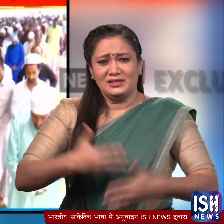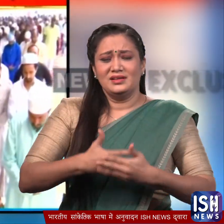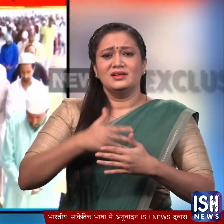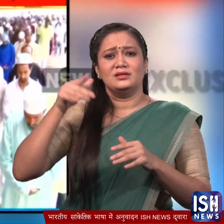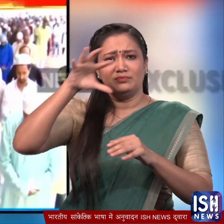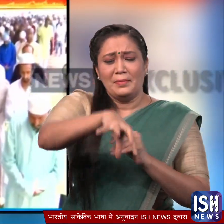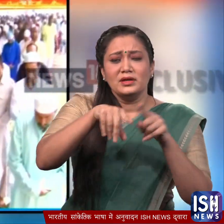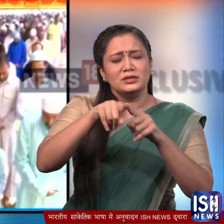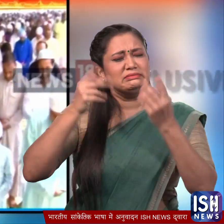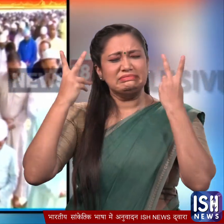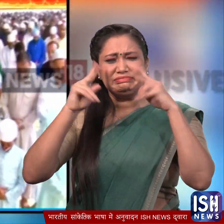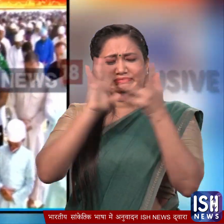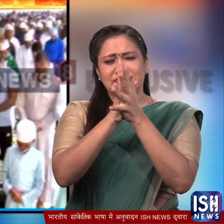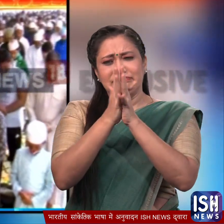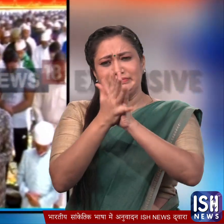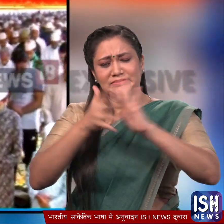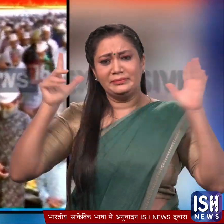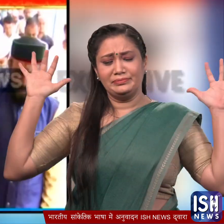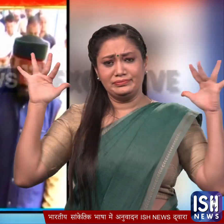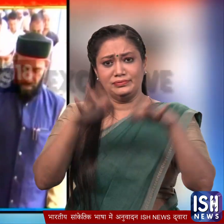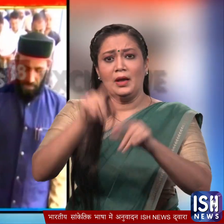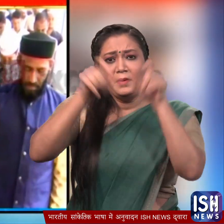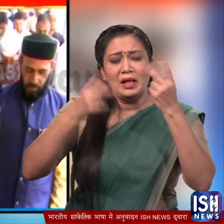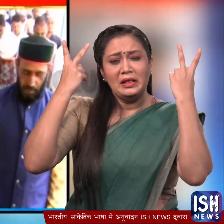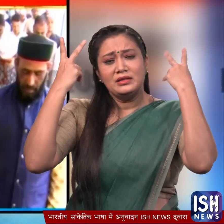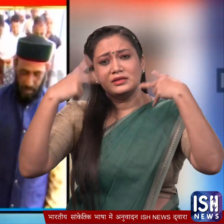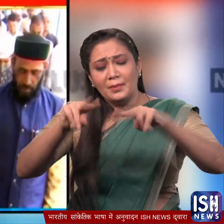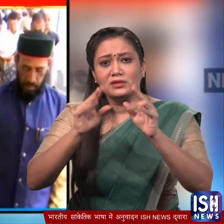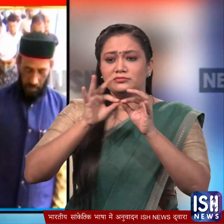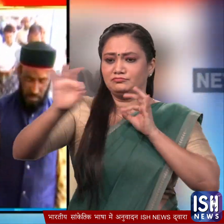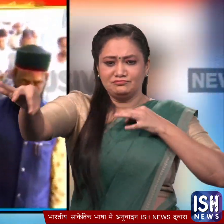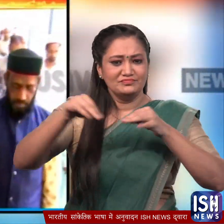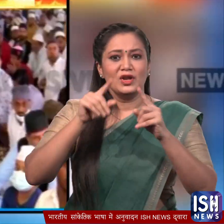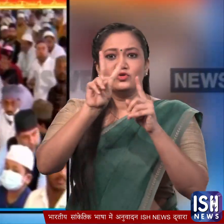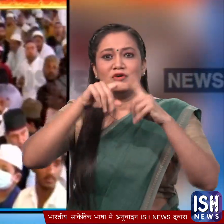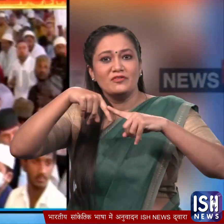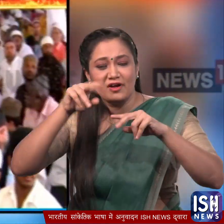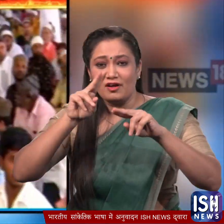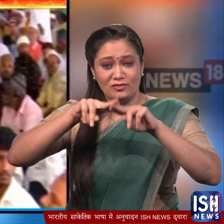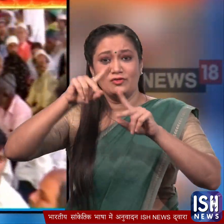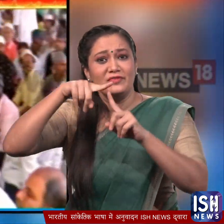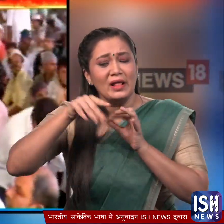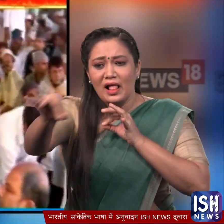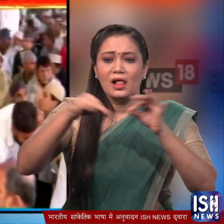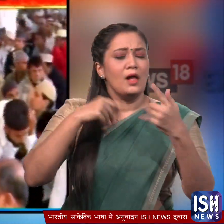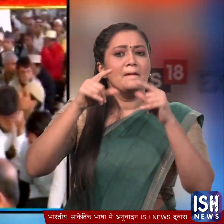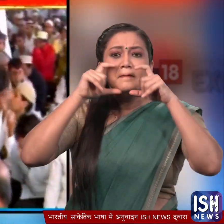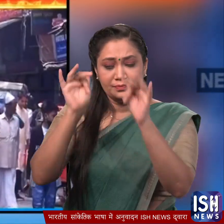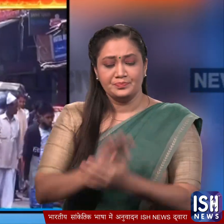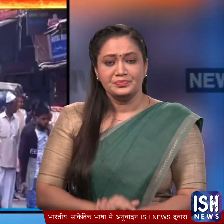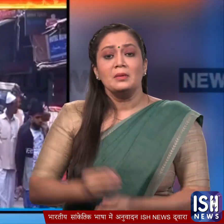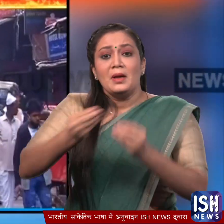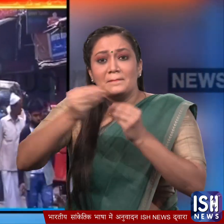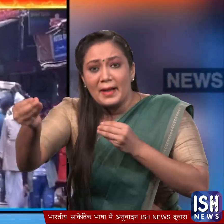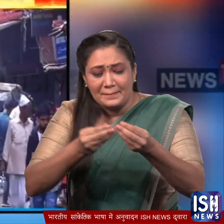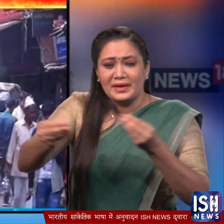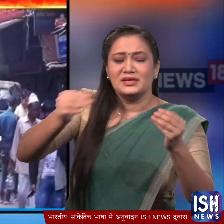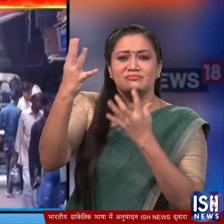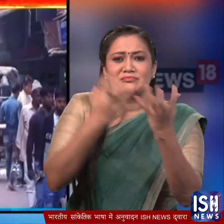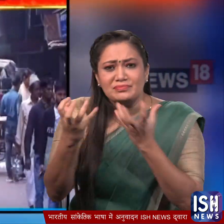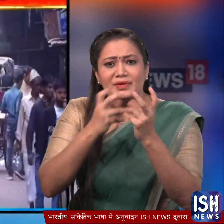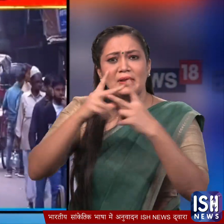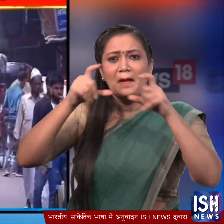तिल रखने तक की जगह नहीं बची। लोग ज्यादा थे, लिहाजा 2 गज की दूरी का नियम तो टूटा ही, मास्क भी गिने चुने लोगों ने ही पहना। अमृतसर की